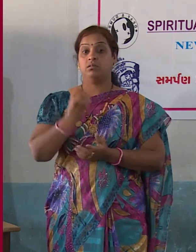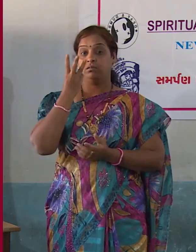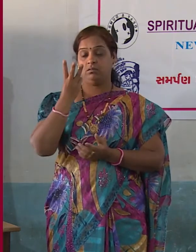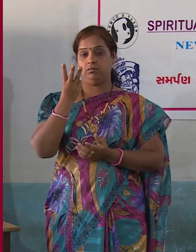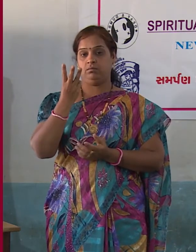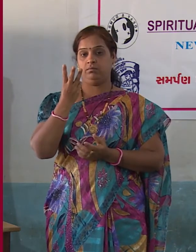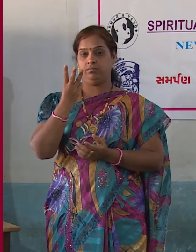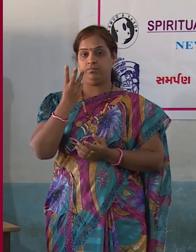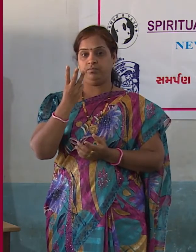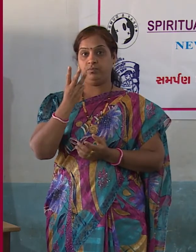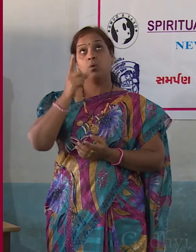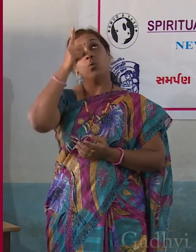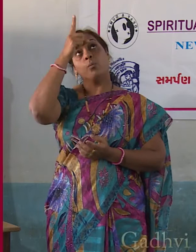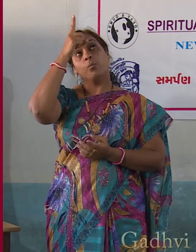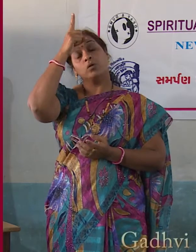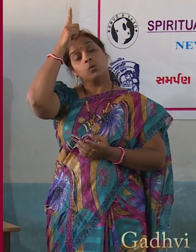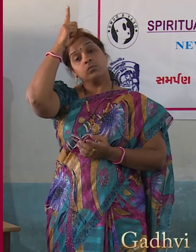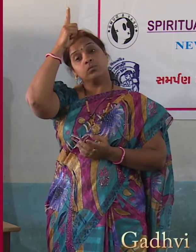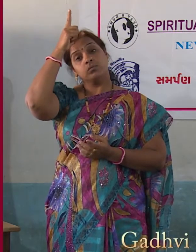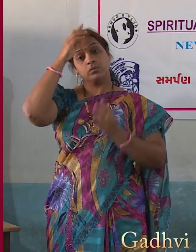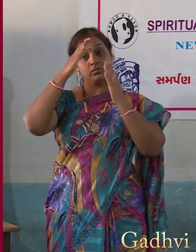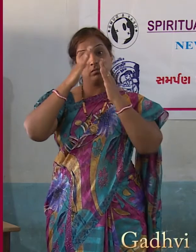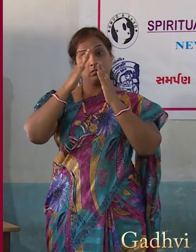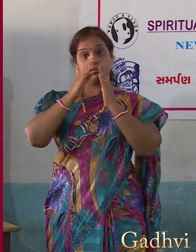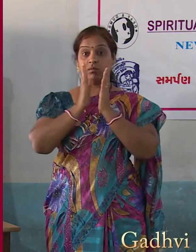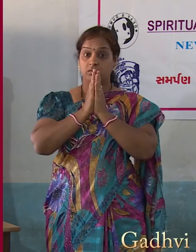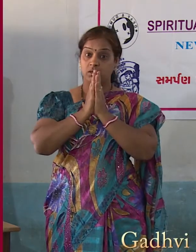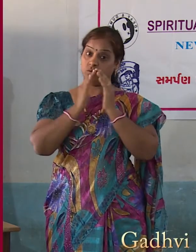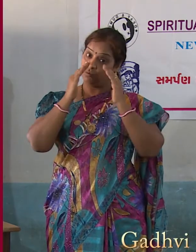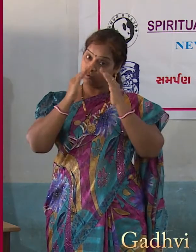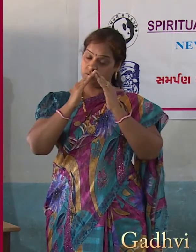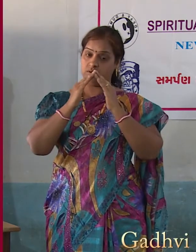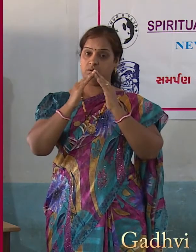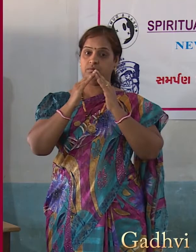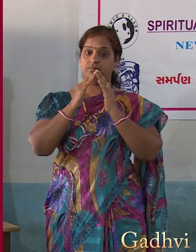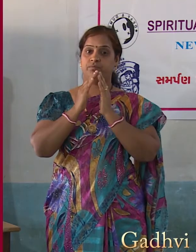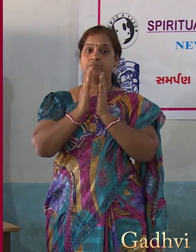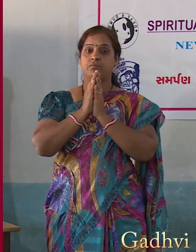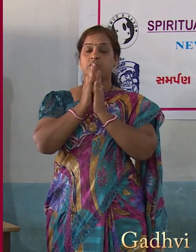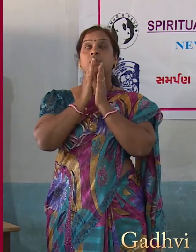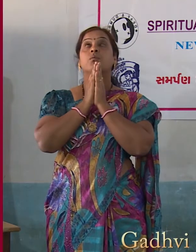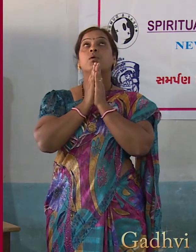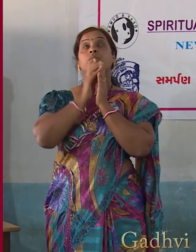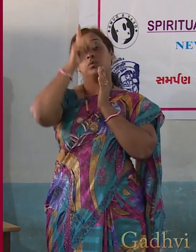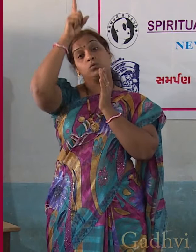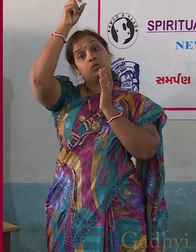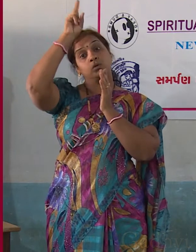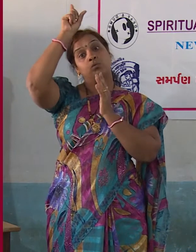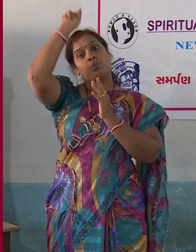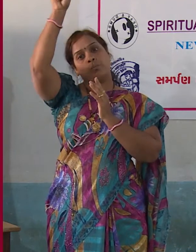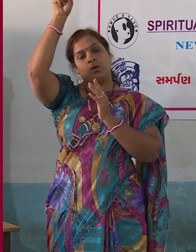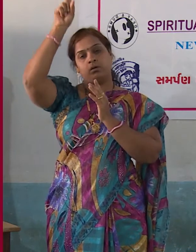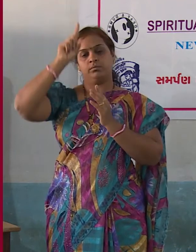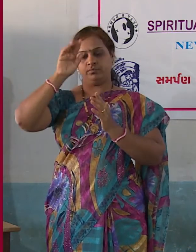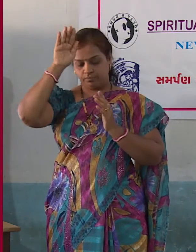हैं। सबसे ऊपर है परमात्मा का घर, जिसे परम धाम या ब्रह्म लोक भी कहते हैं।